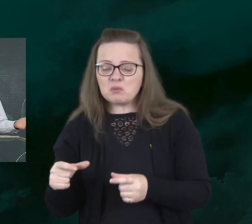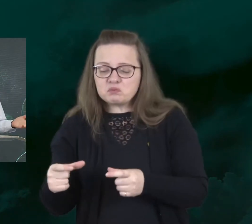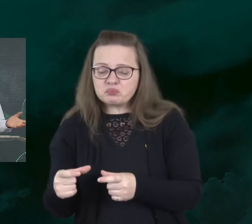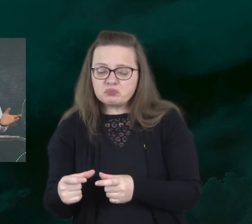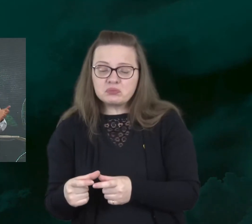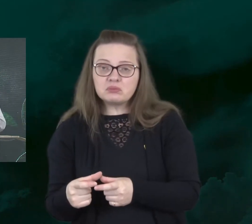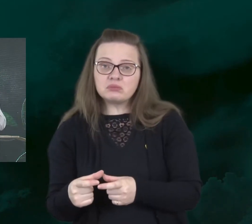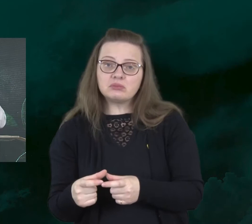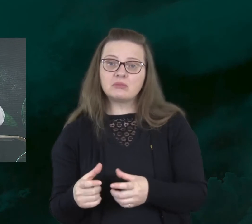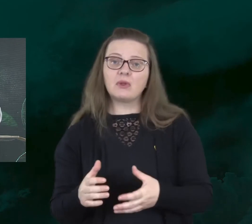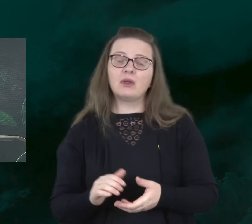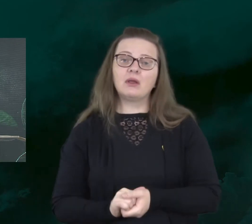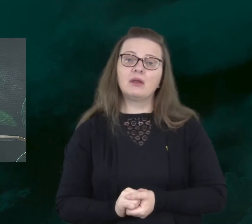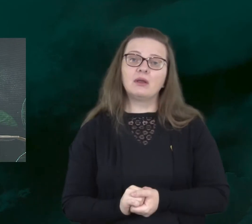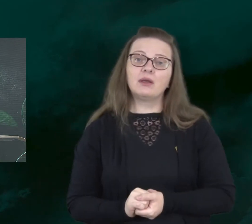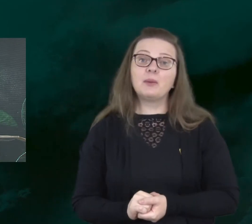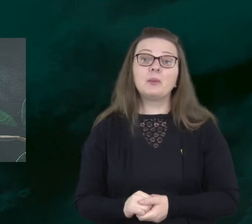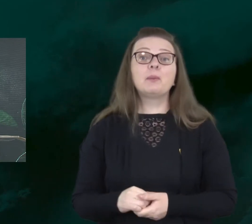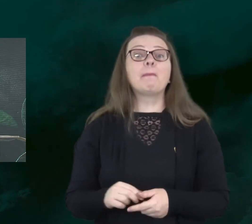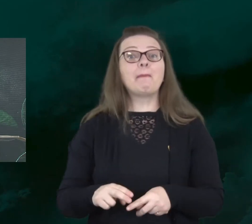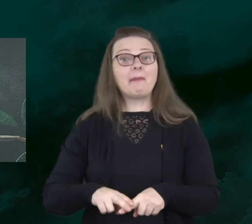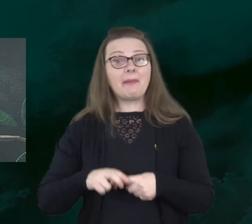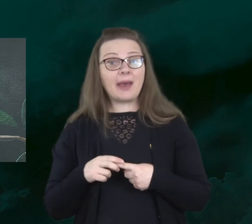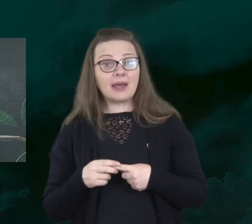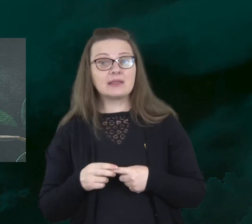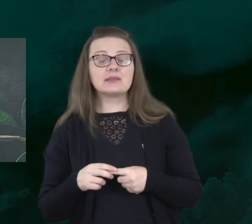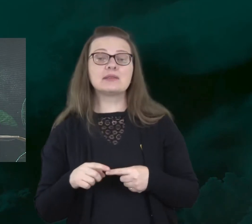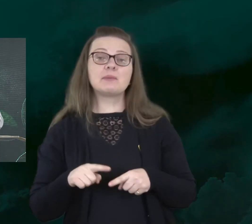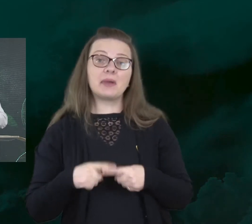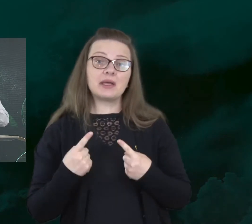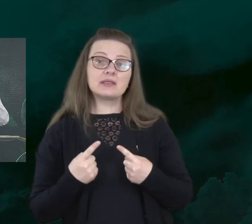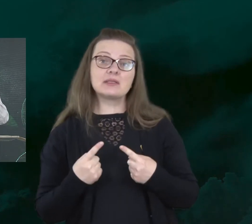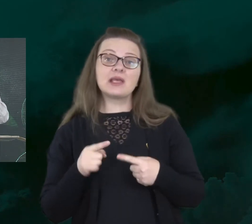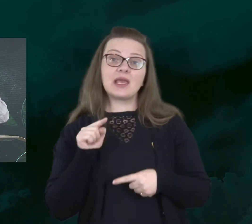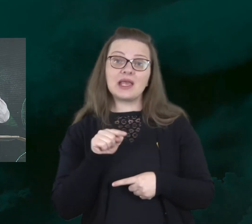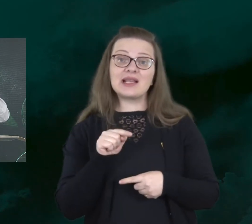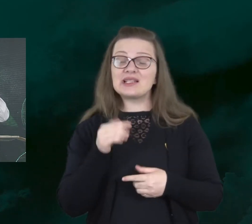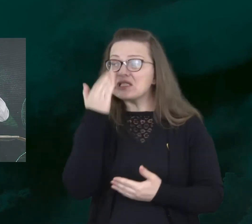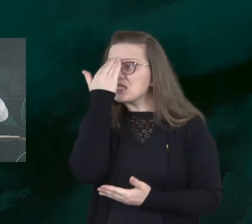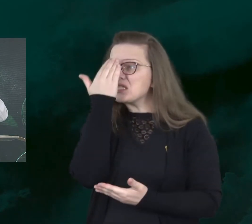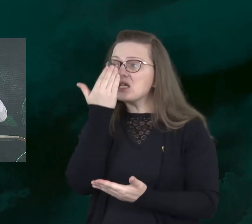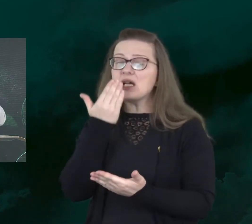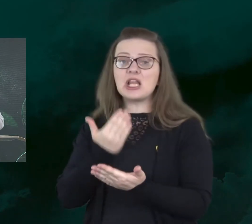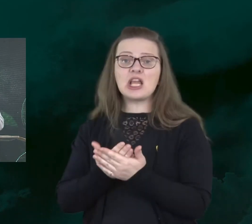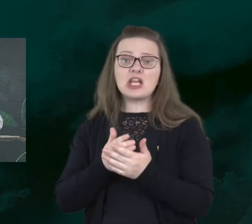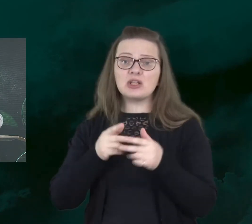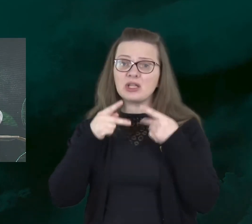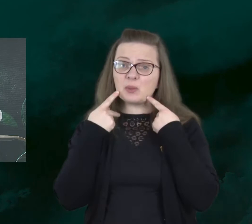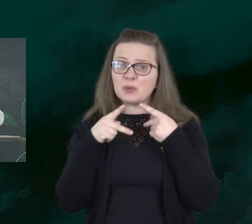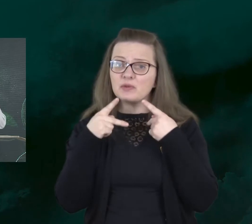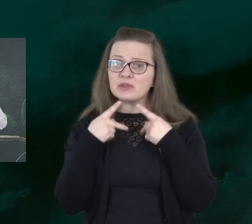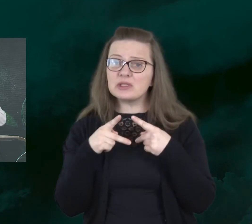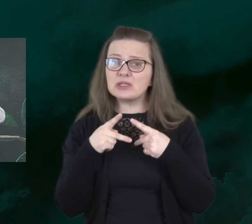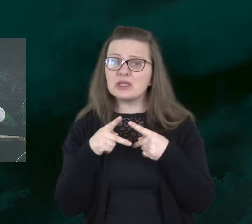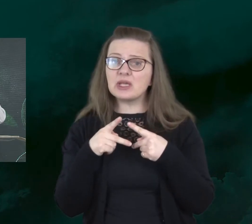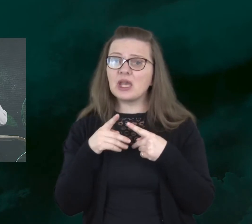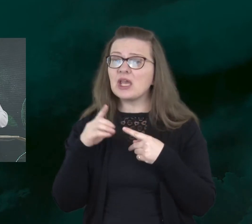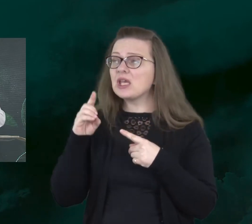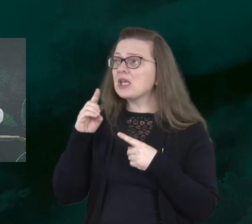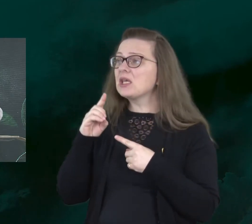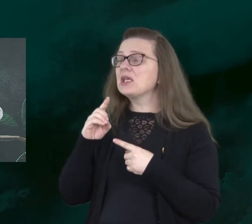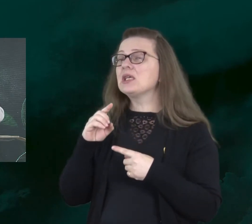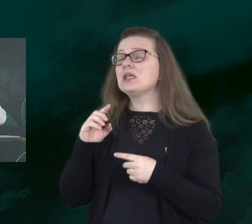fazer. Eles creram na palavra profética. Eles ficaram debaixo do encabeçamento